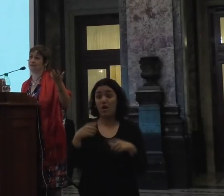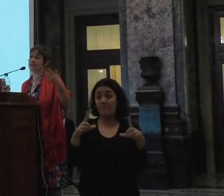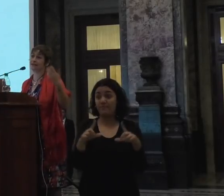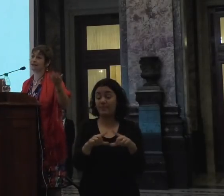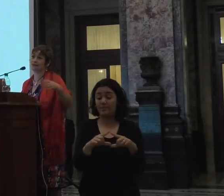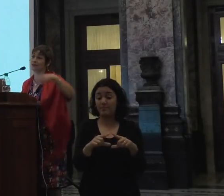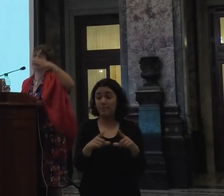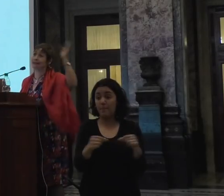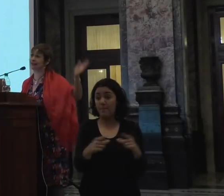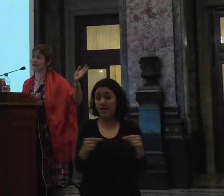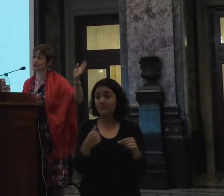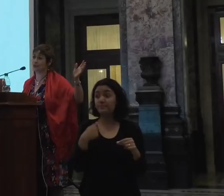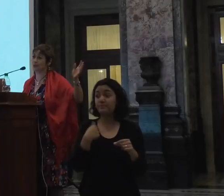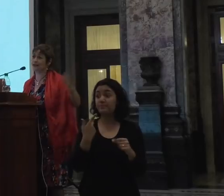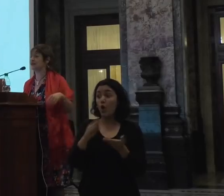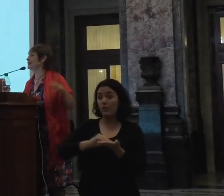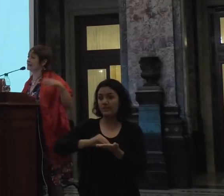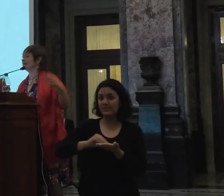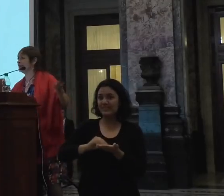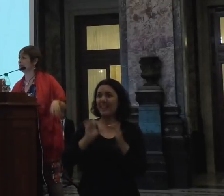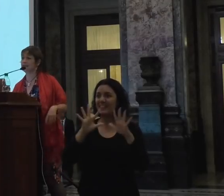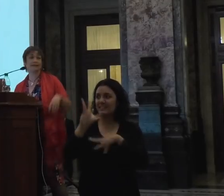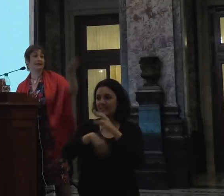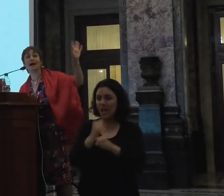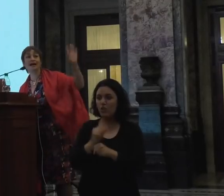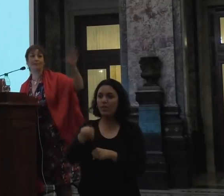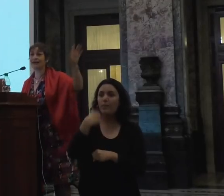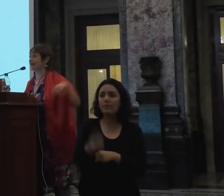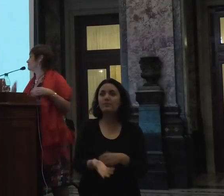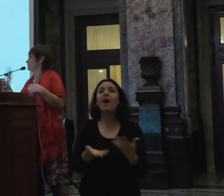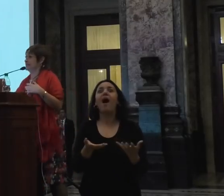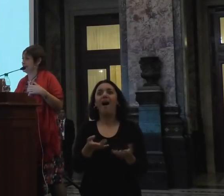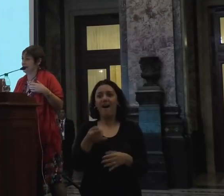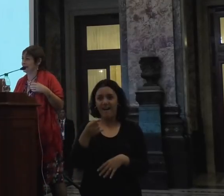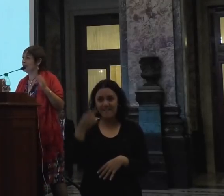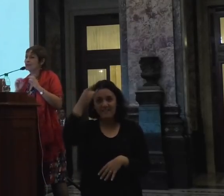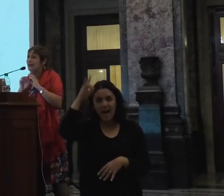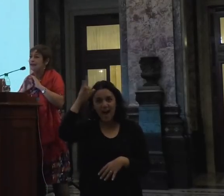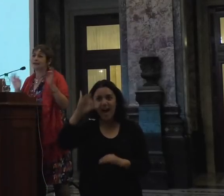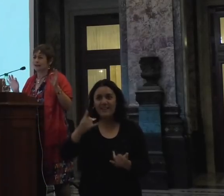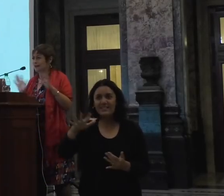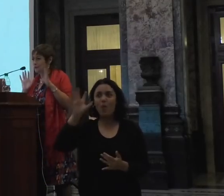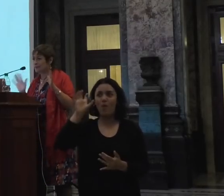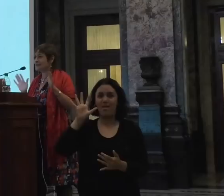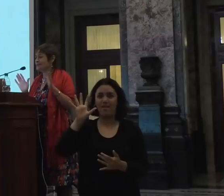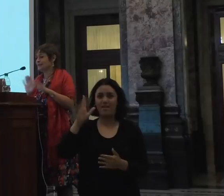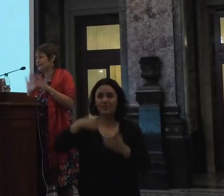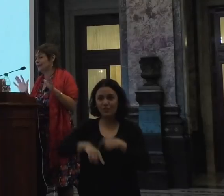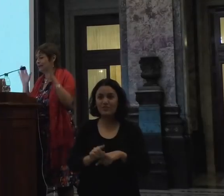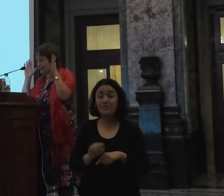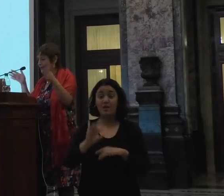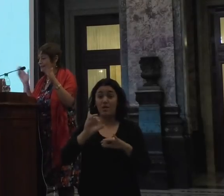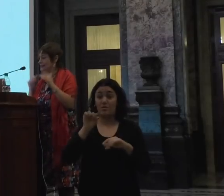me visitan estudiantes 10 años después y entran a la oficina y dicen, ¡ah, la vaca! Y se siguen. O sea, una vez que